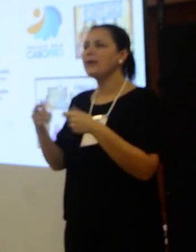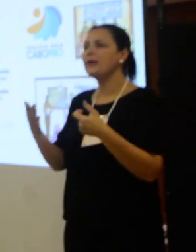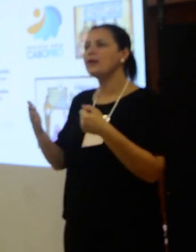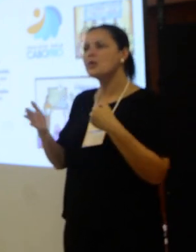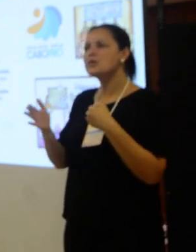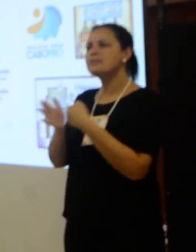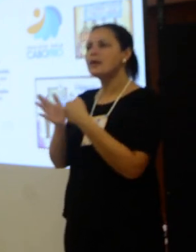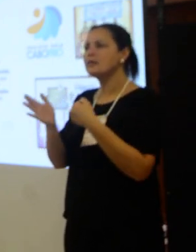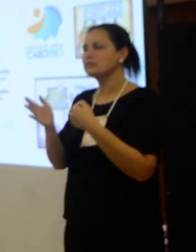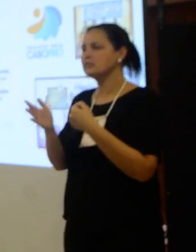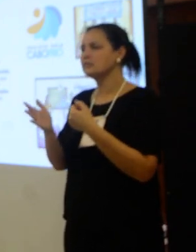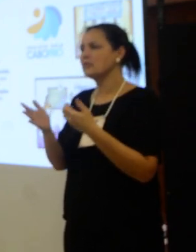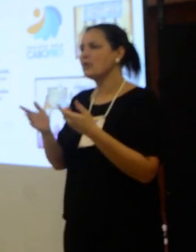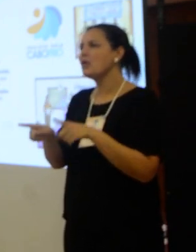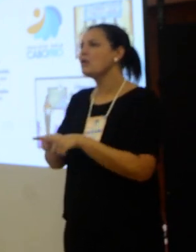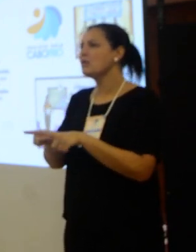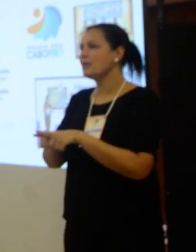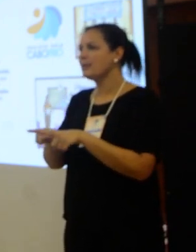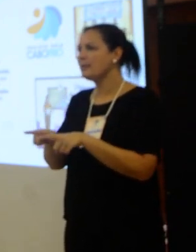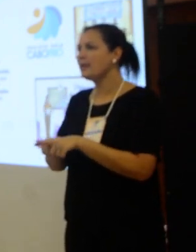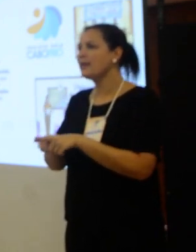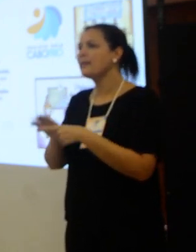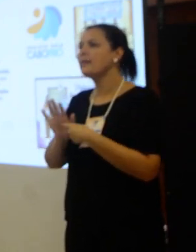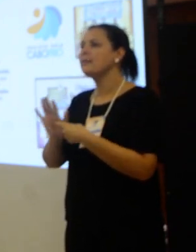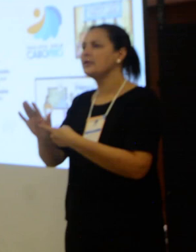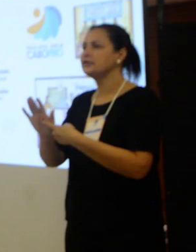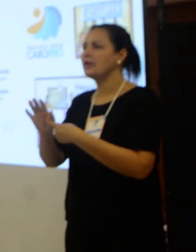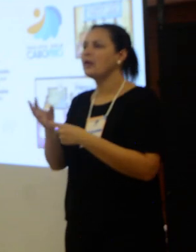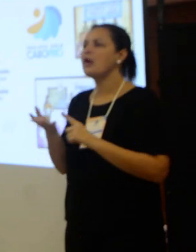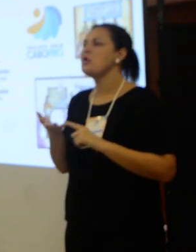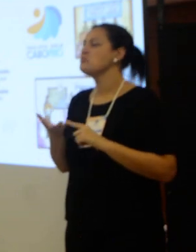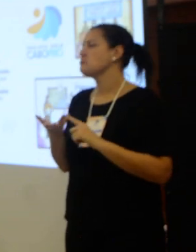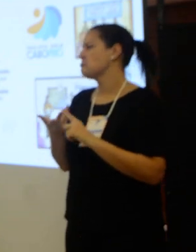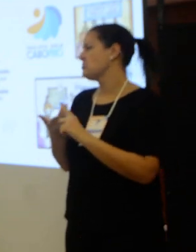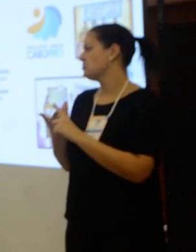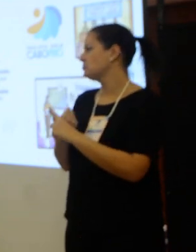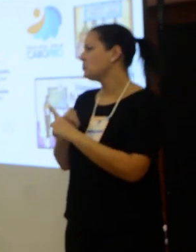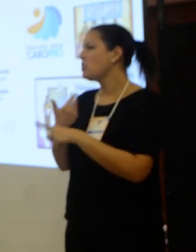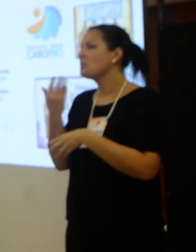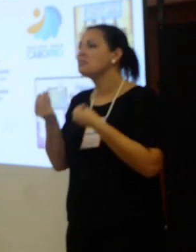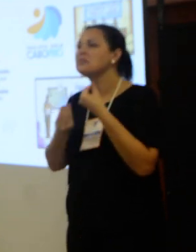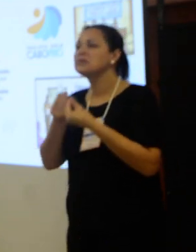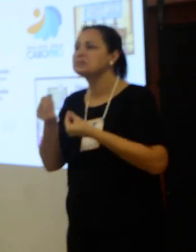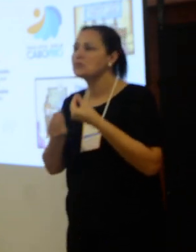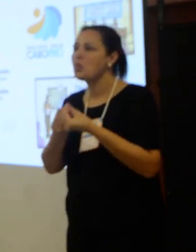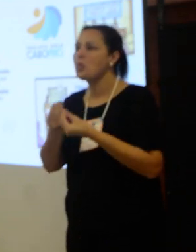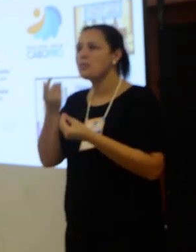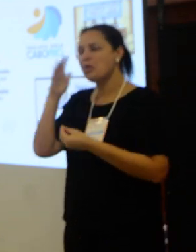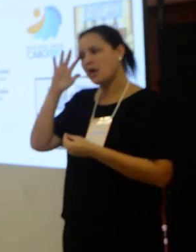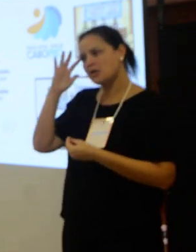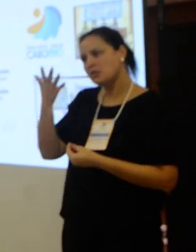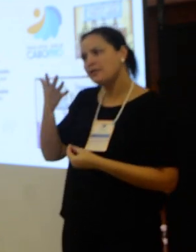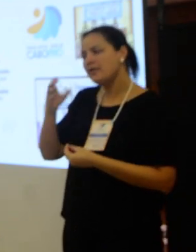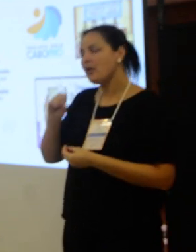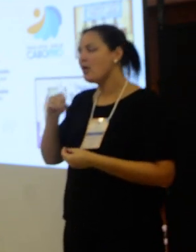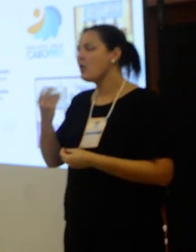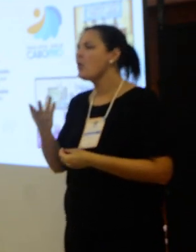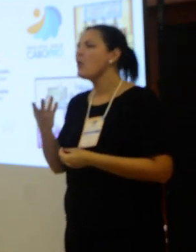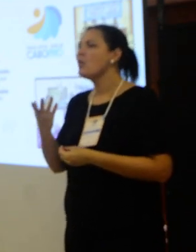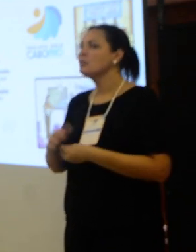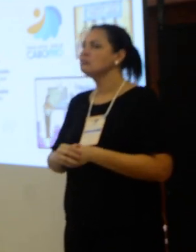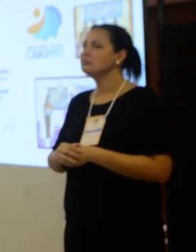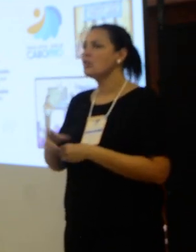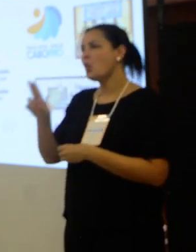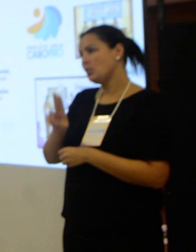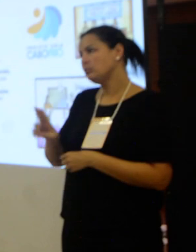também, para assim definir quais as ações para resolver ou otimizar e subsidiar então